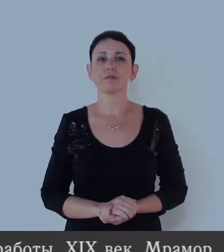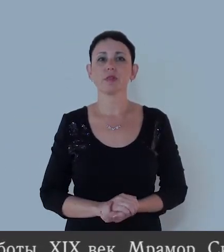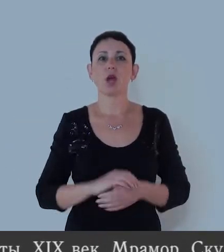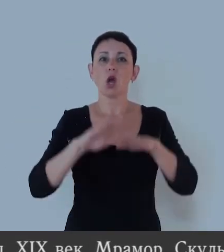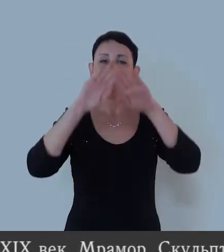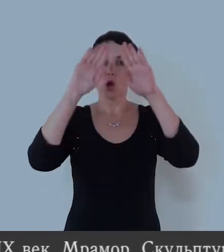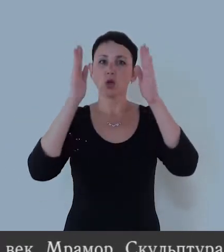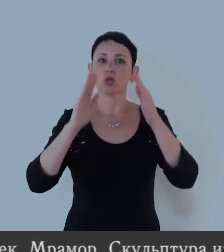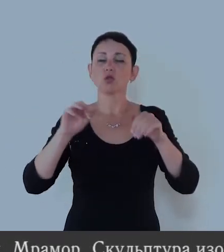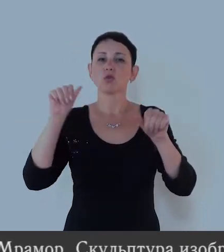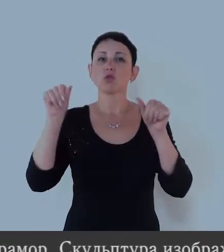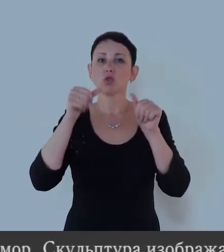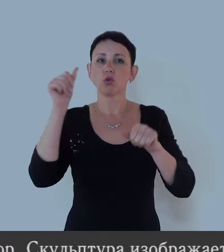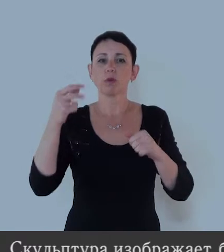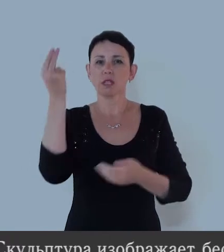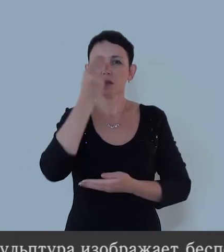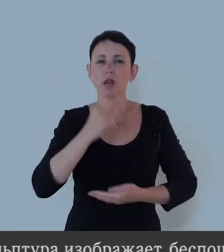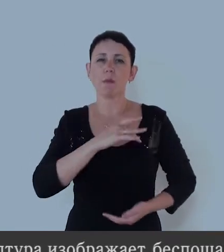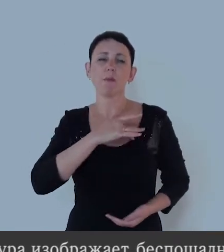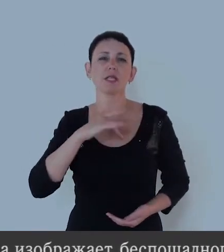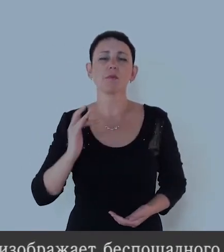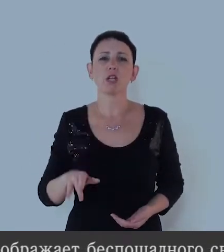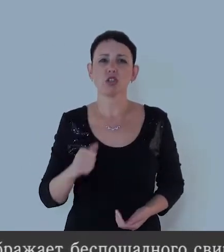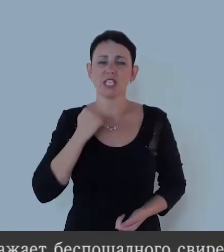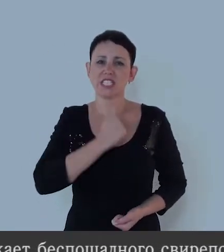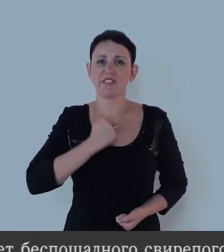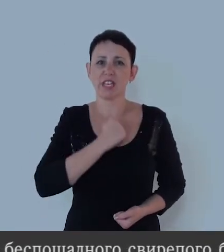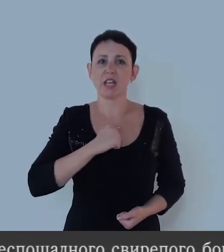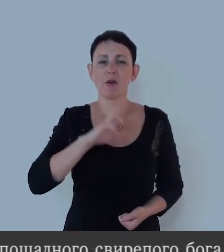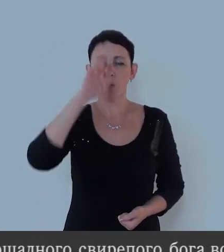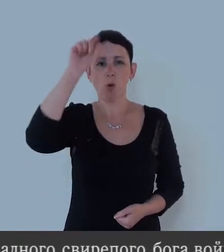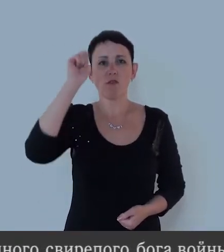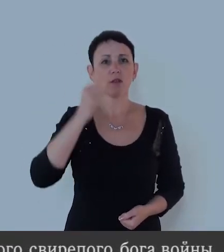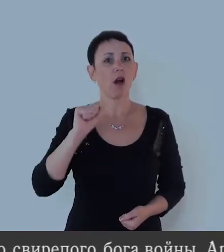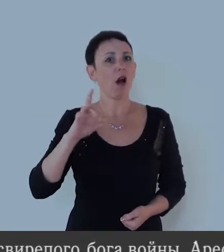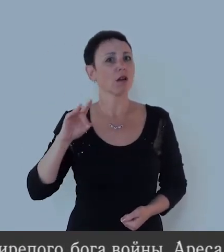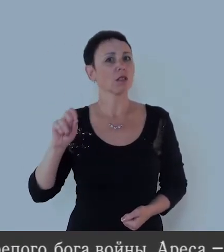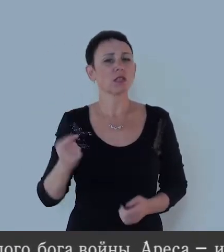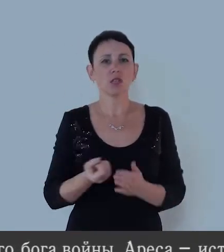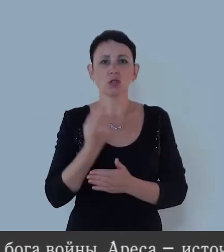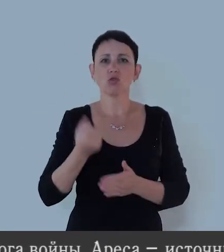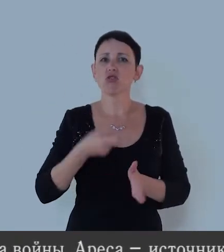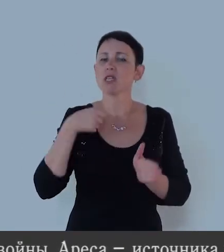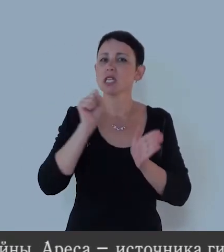Скульптура изображает беспощадного, свирепого бога войны Ареса, источника гибели и